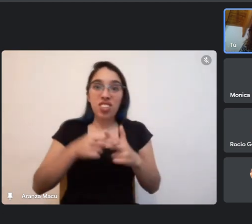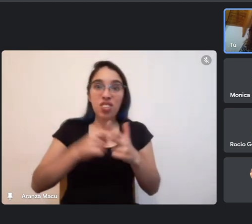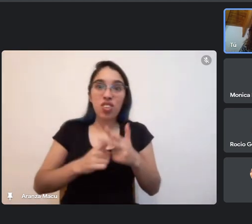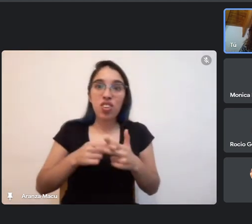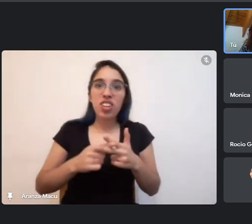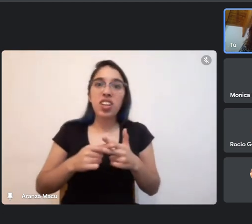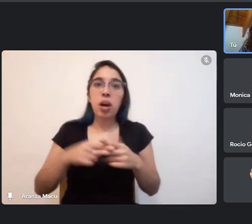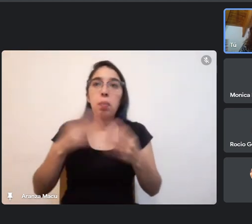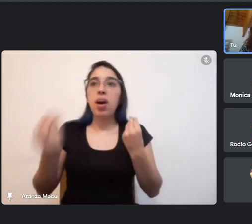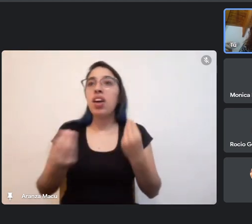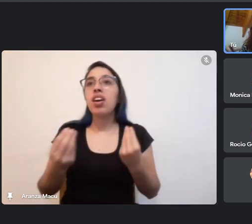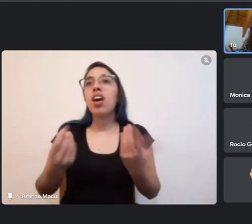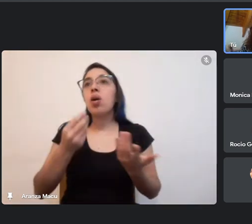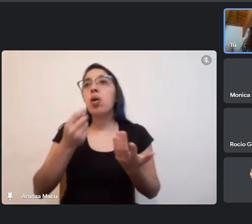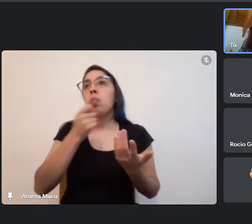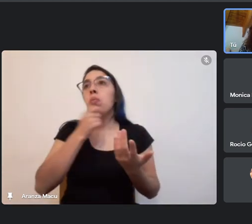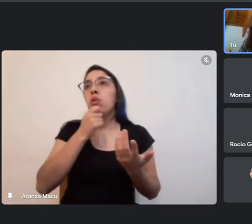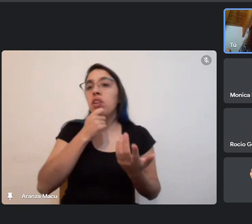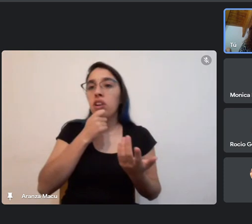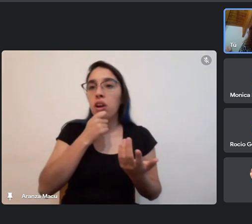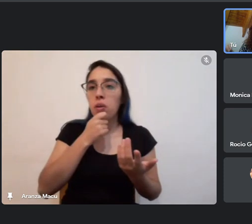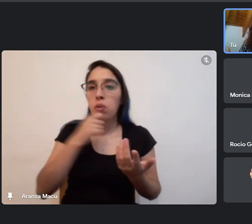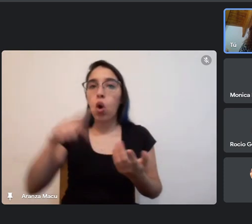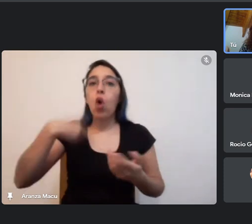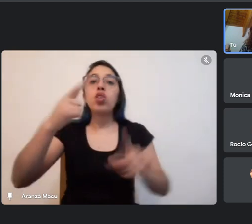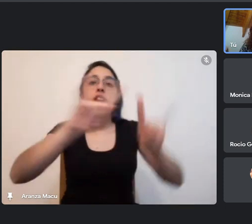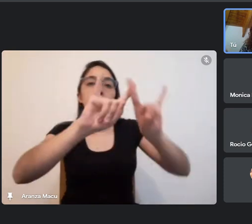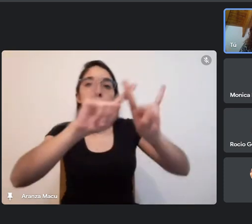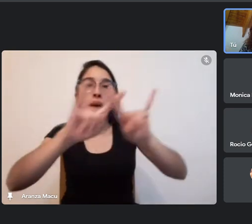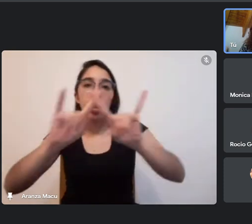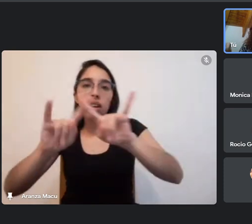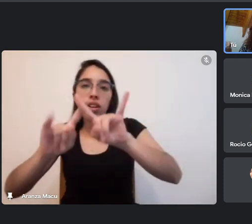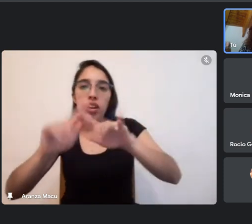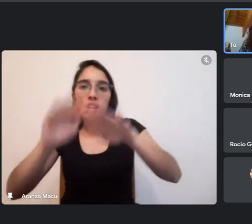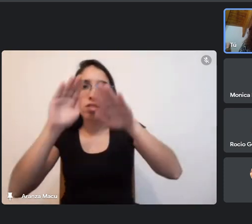páginas y que saber que el estudiante esté